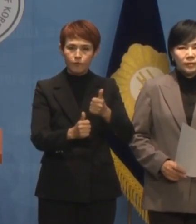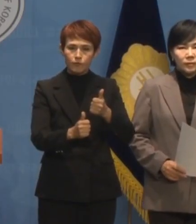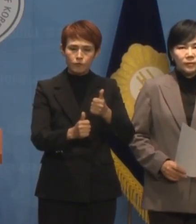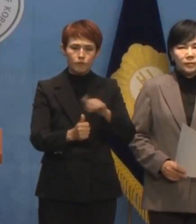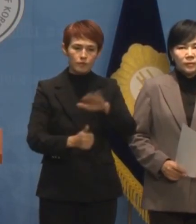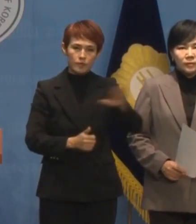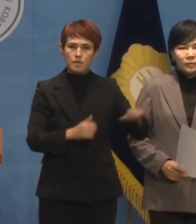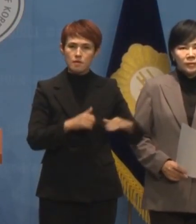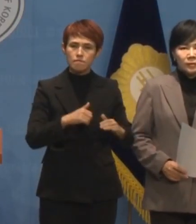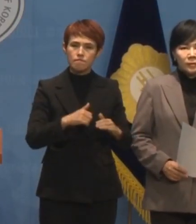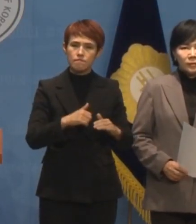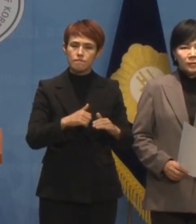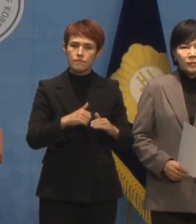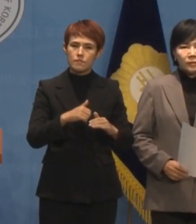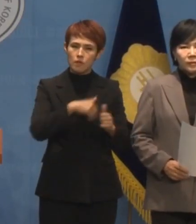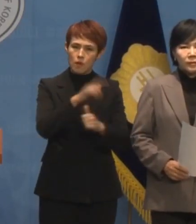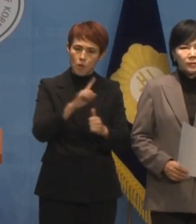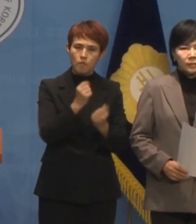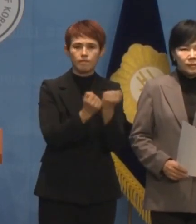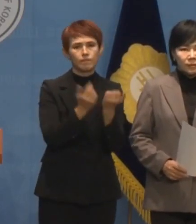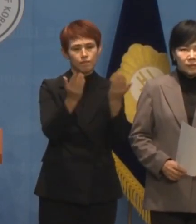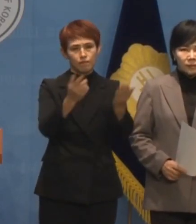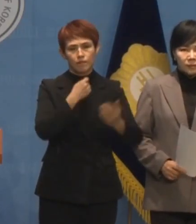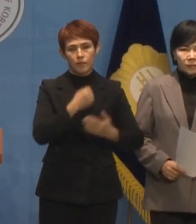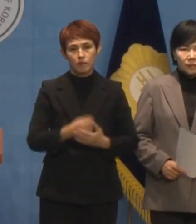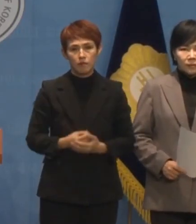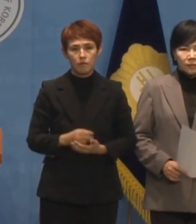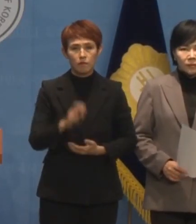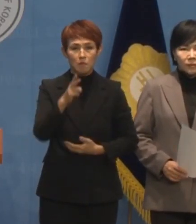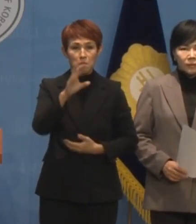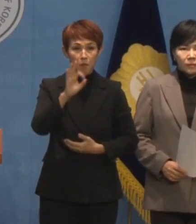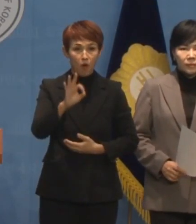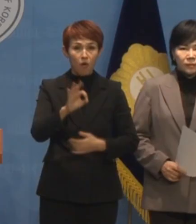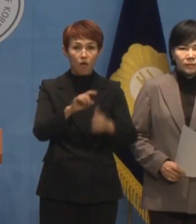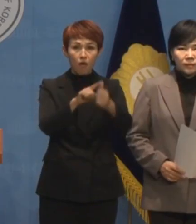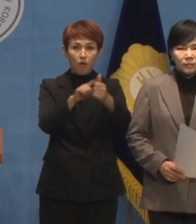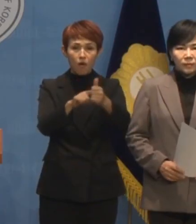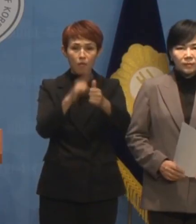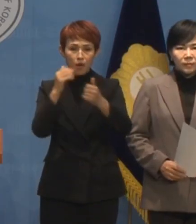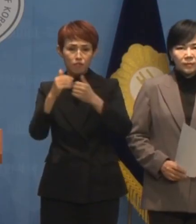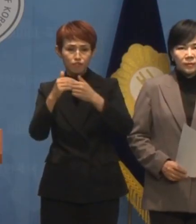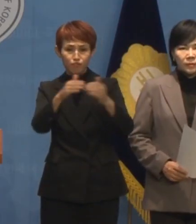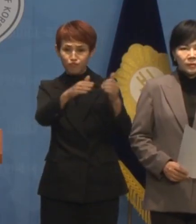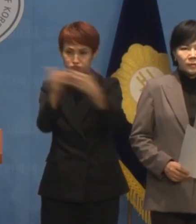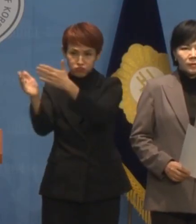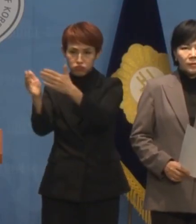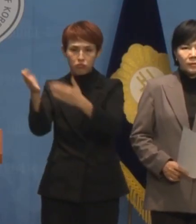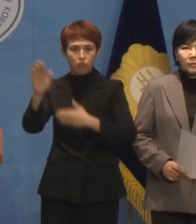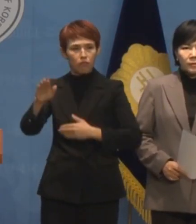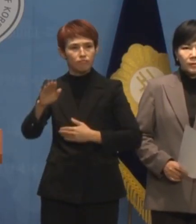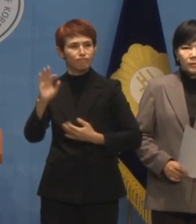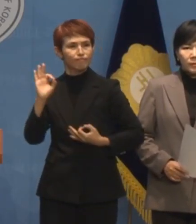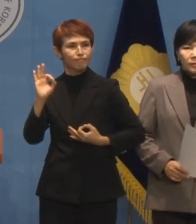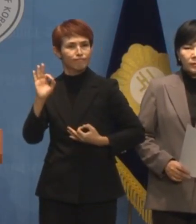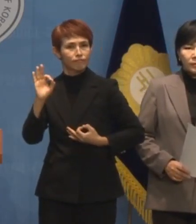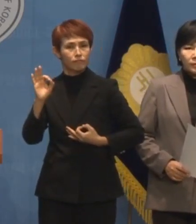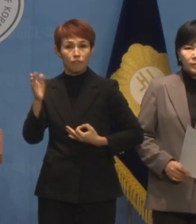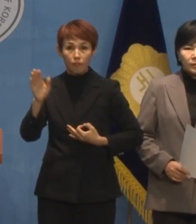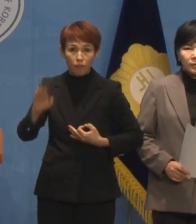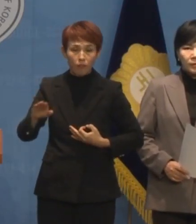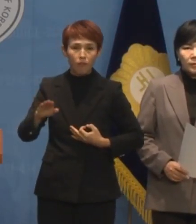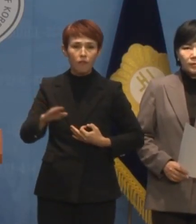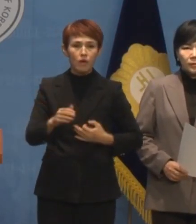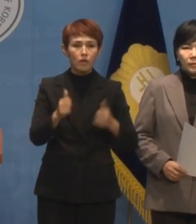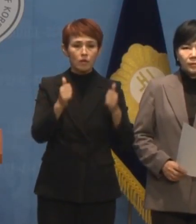입장을 밝히고 도대체 명재건 씨에 대해서는 한마디도 못하는 대통령실이 국회 정당한 의결을 통한 법